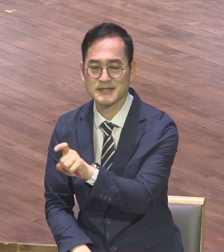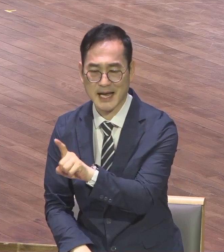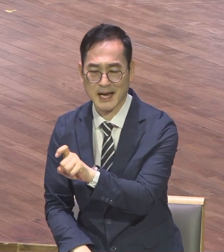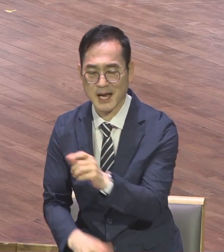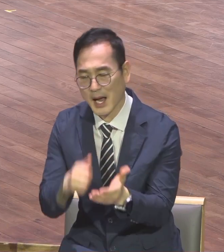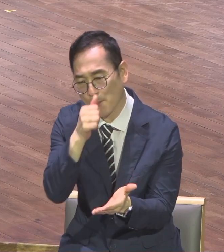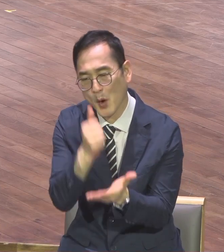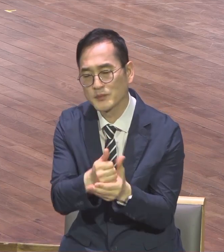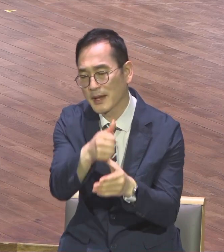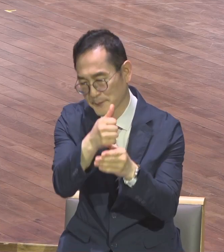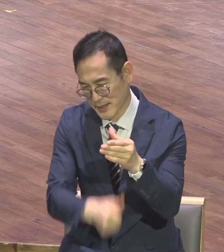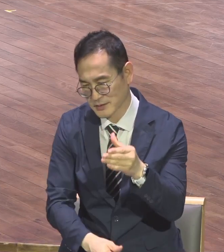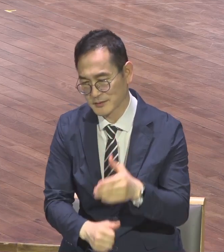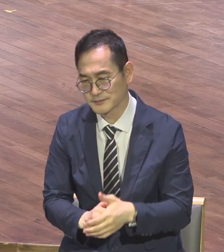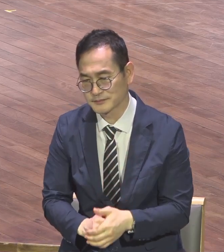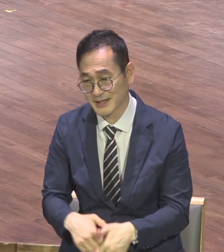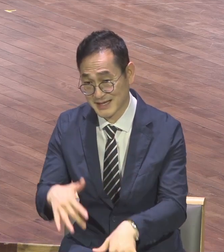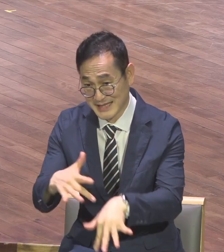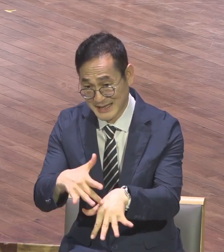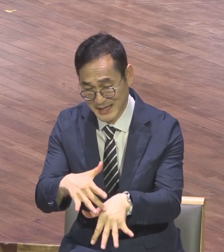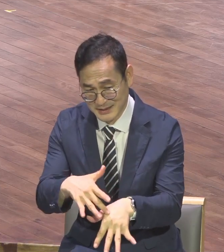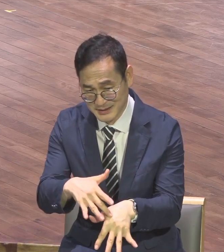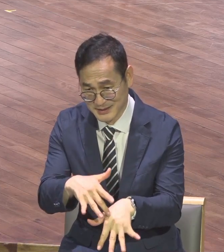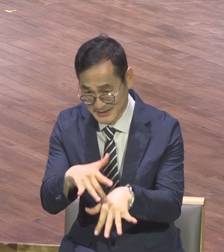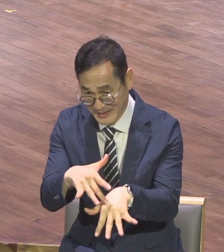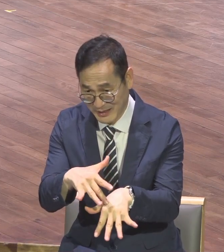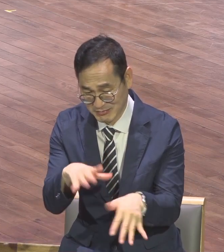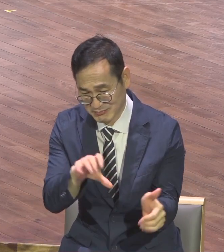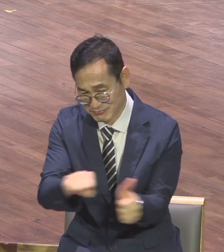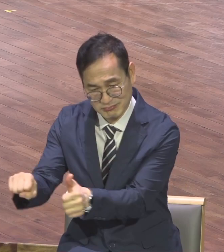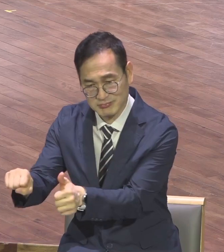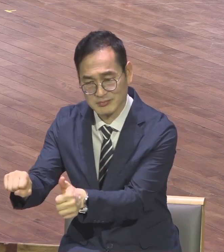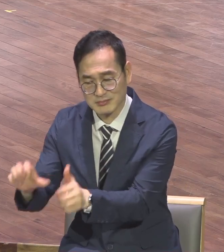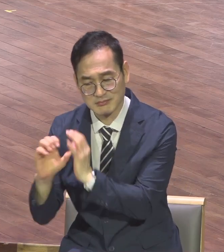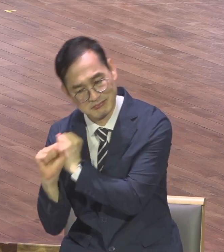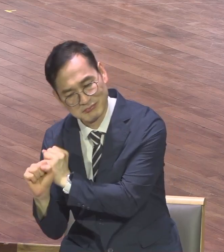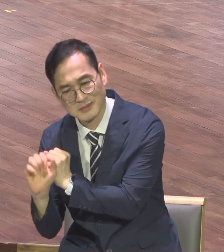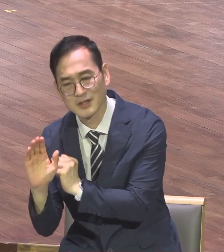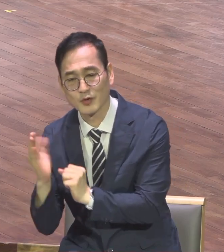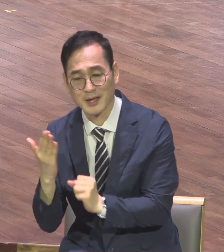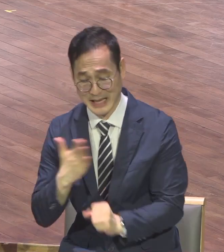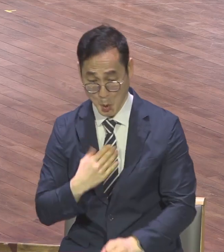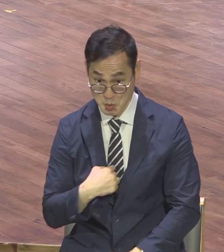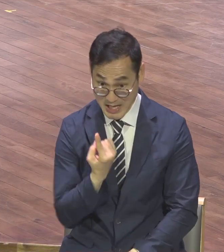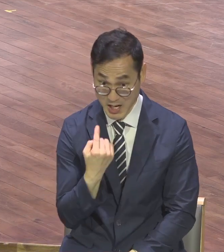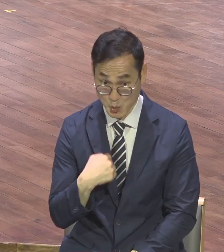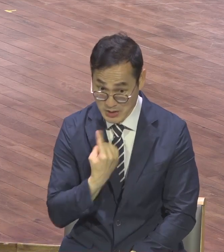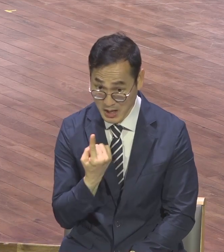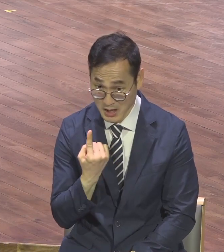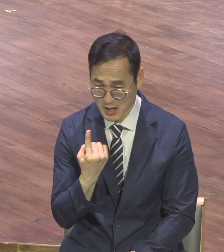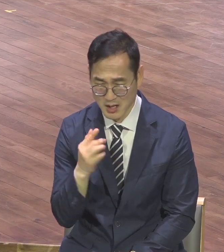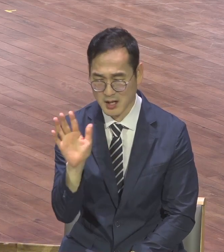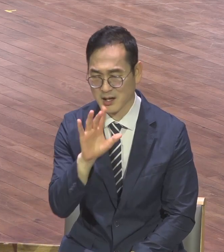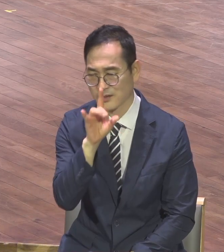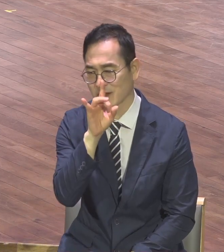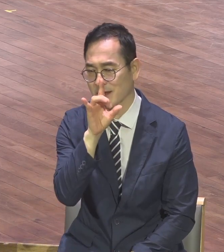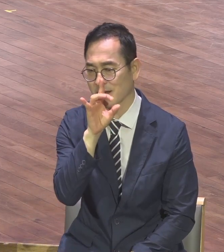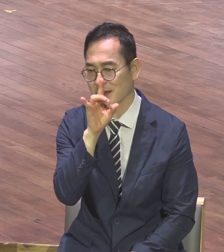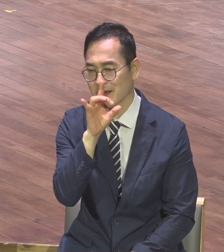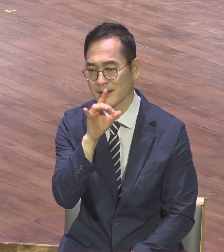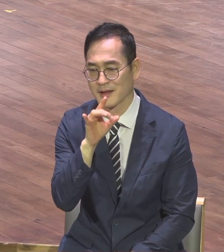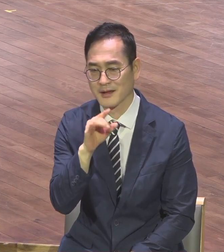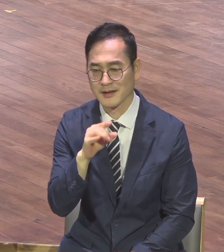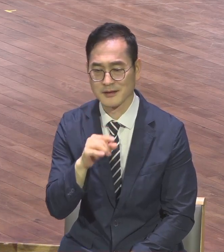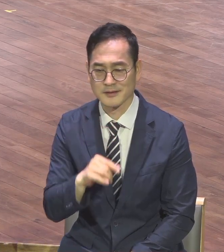돼요. 사단이 딱 잡혀버려요. 나 혼자. 영계 전 성도는 나 혼자라는 생각을 싹